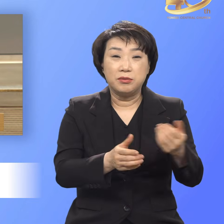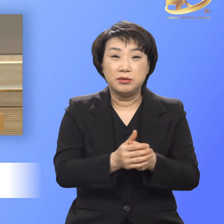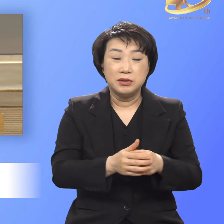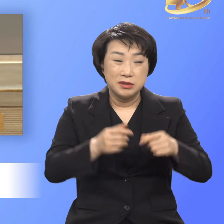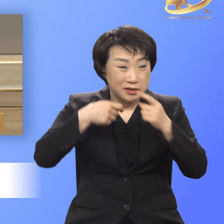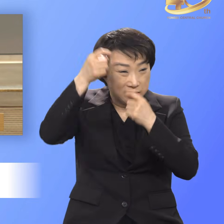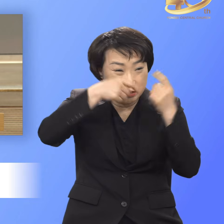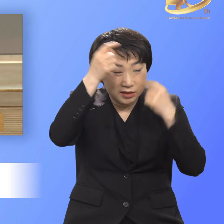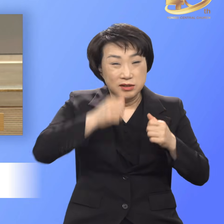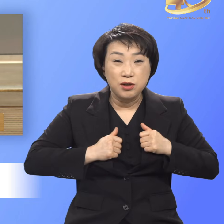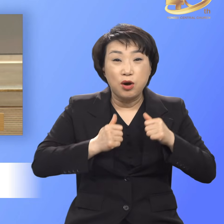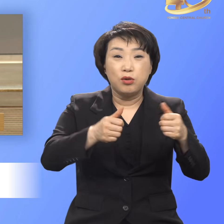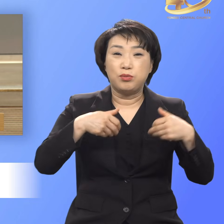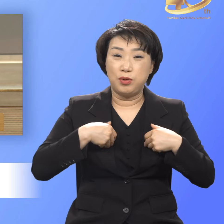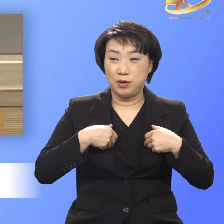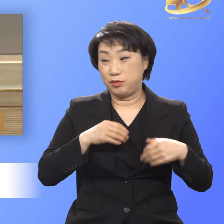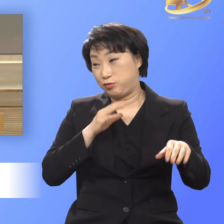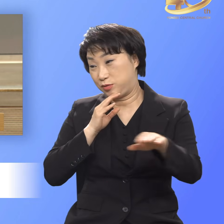부릅뜨고 열심을 내야 되겠다.